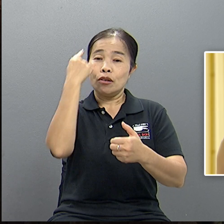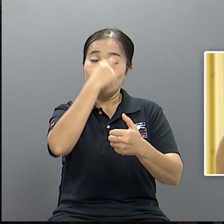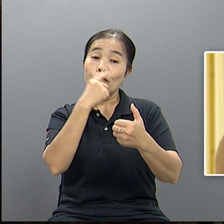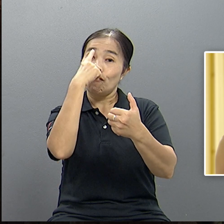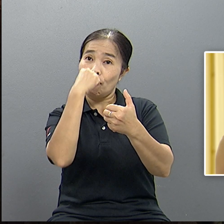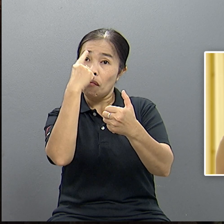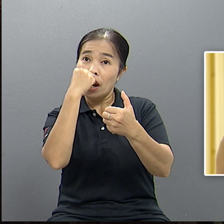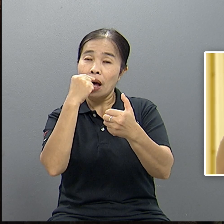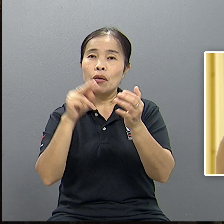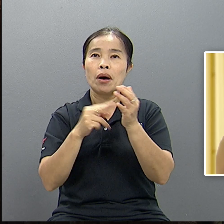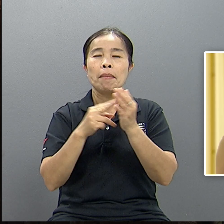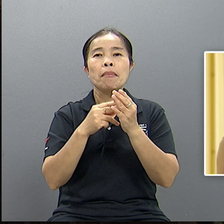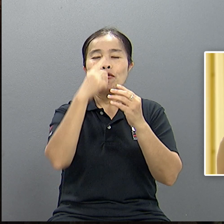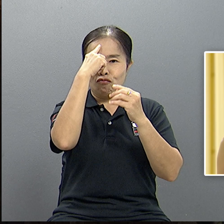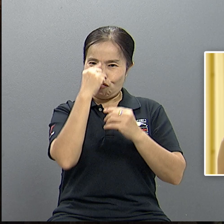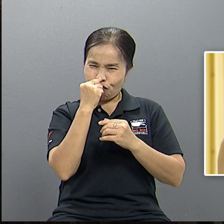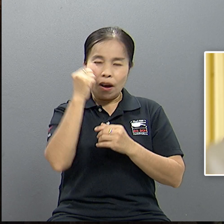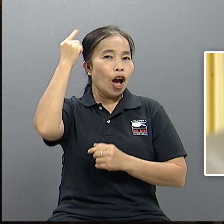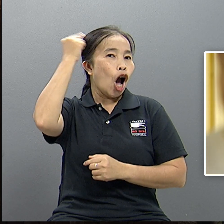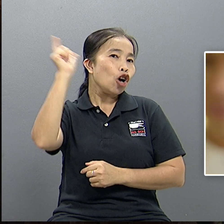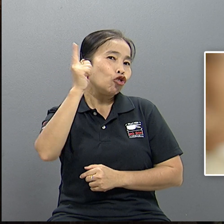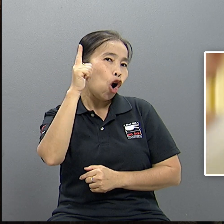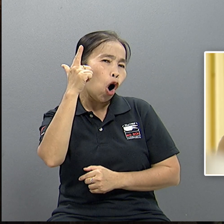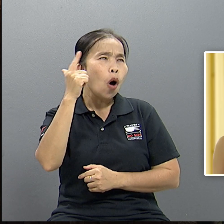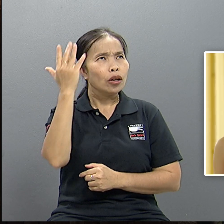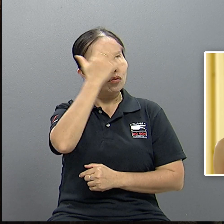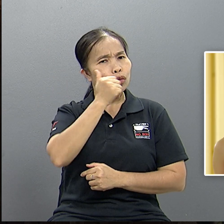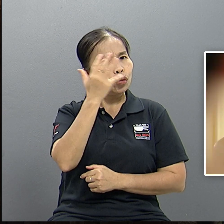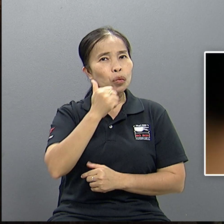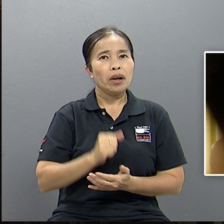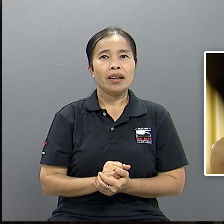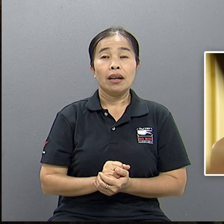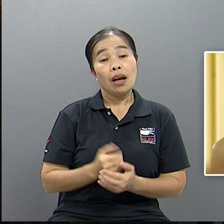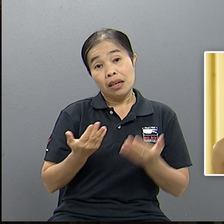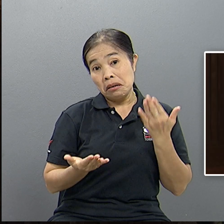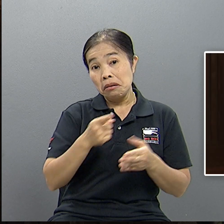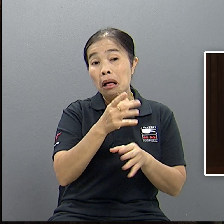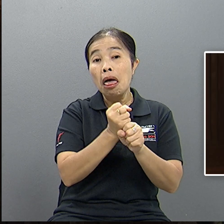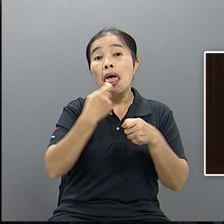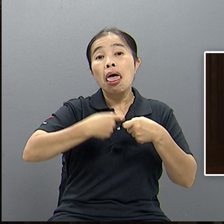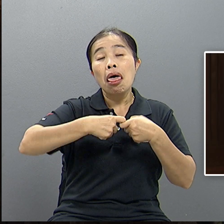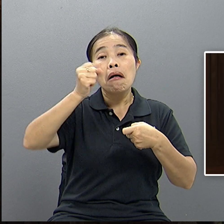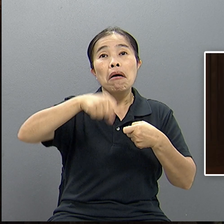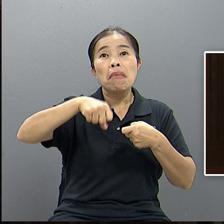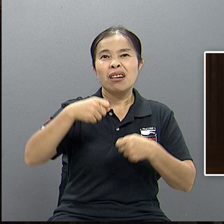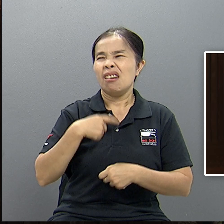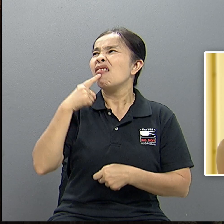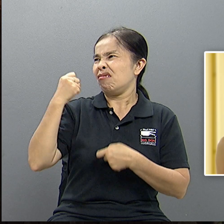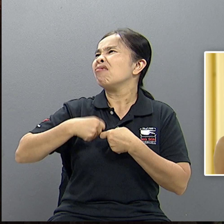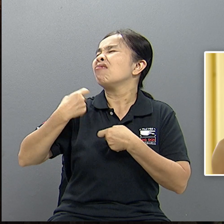ระโปรงบานๆผมทองๆน่าจะสวยหรือว่าปั้นยากจ๊ะ จ้ะปั้นย